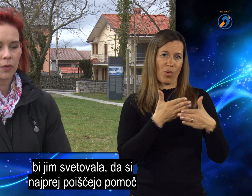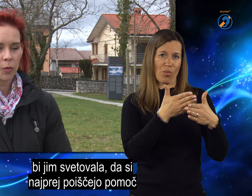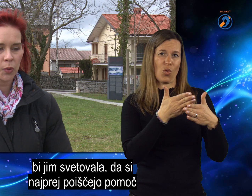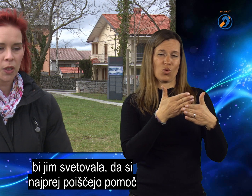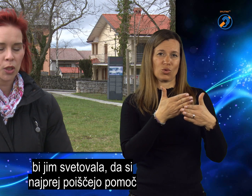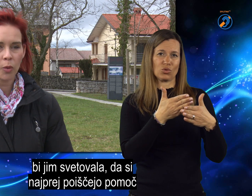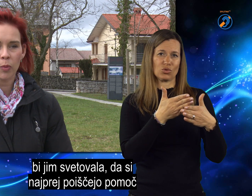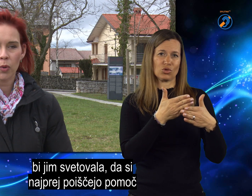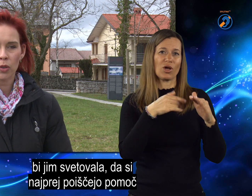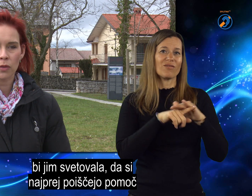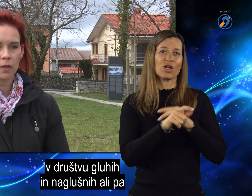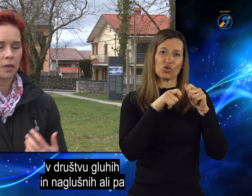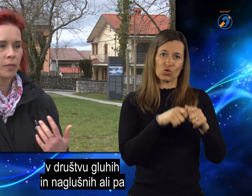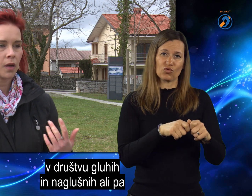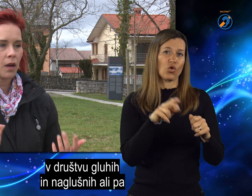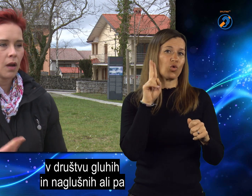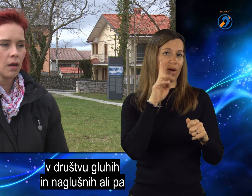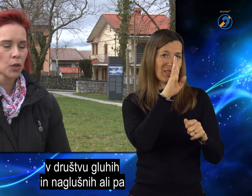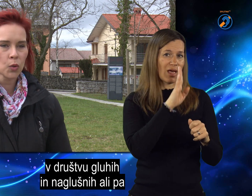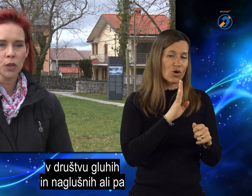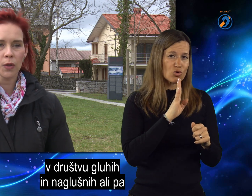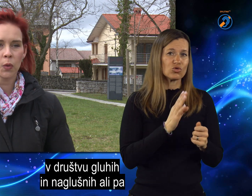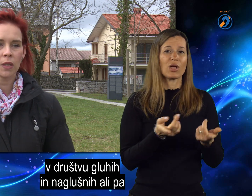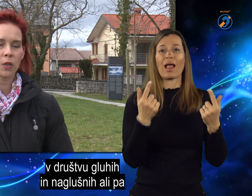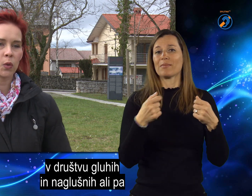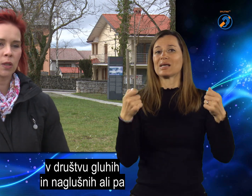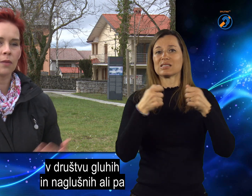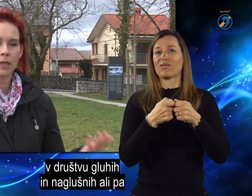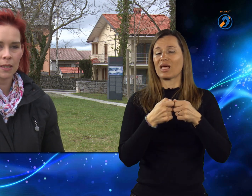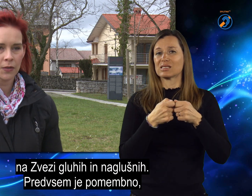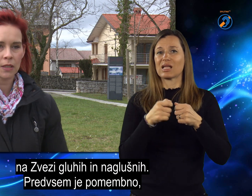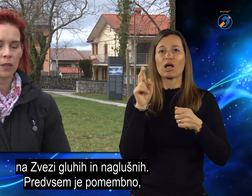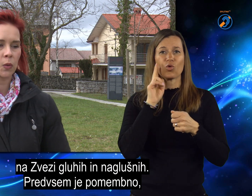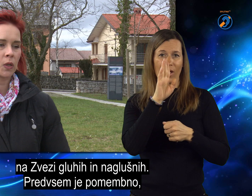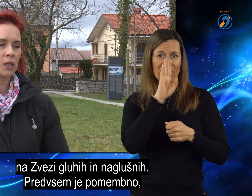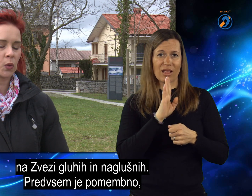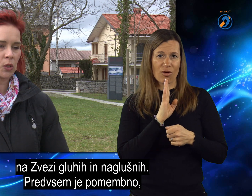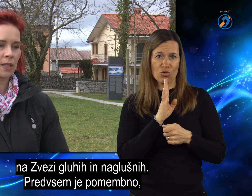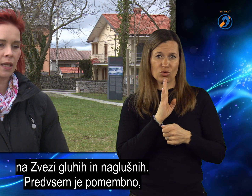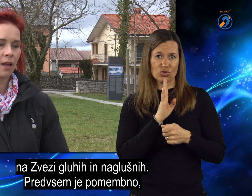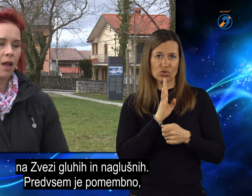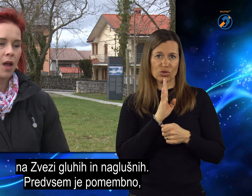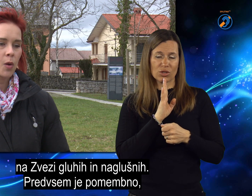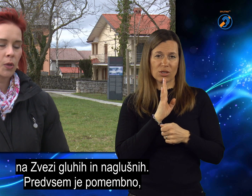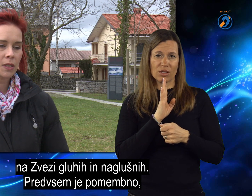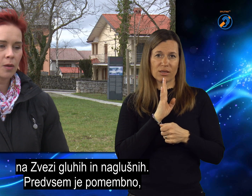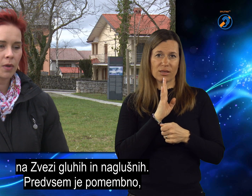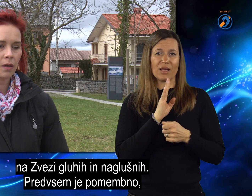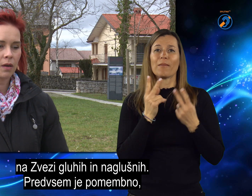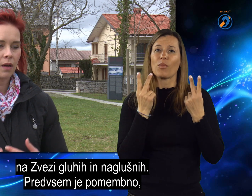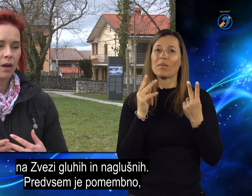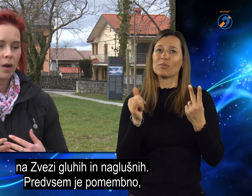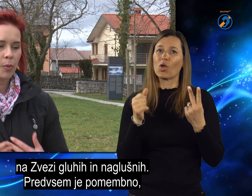si prvo poiščejo pomoč v društvo gluhih in naglušnih ali pa zveza gluhih in naglušnih.